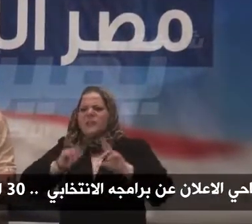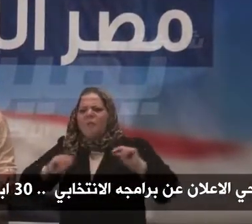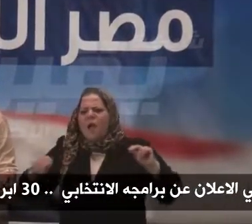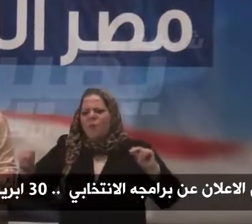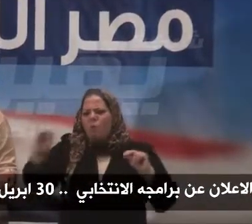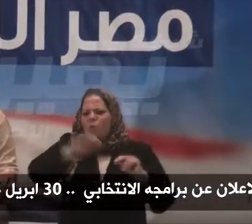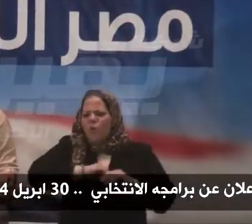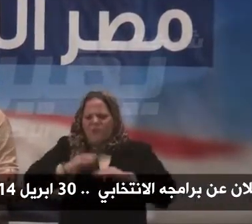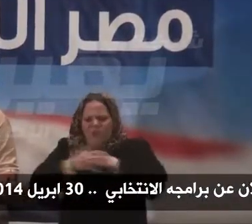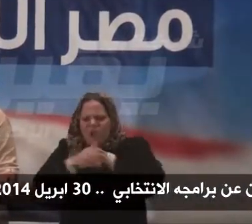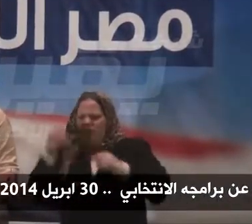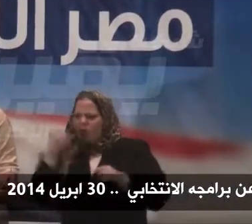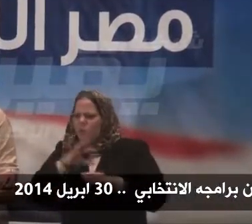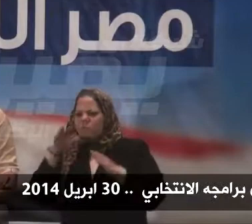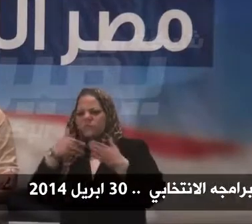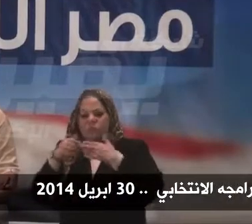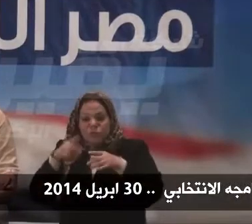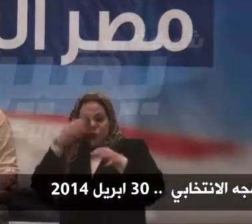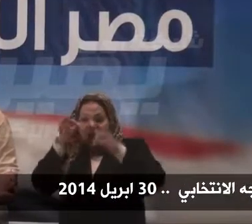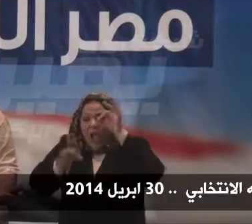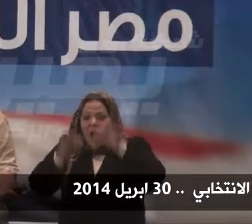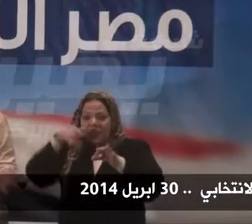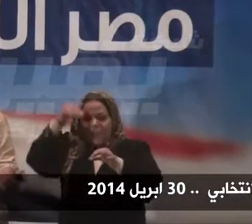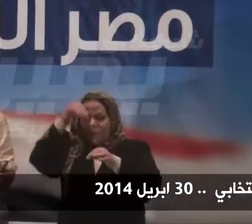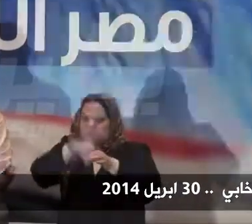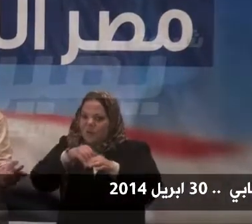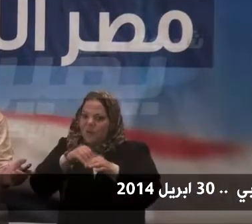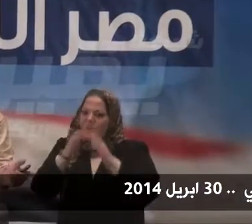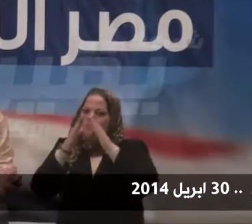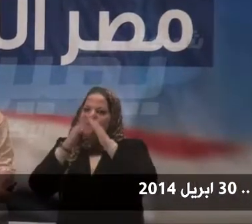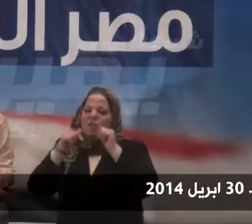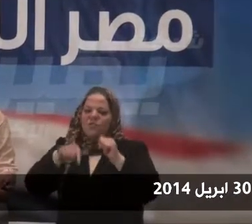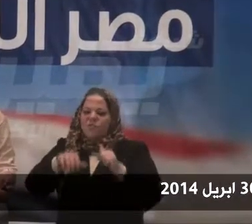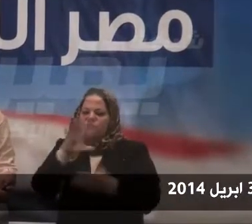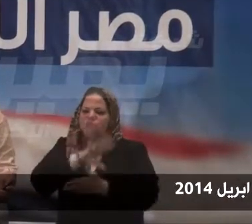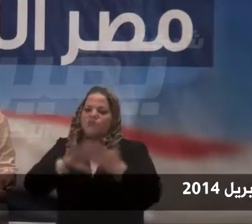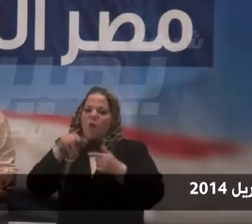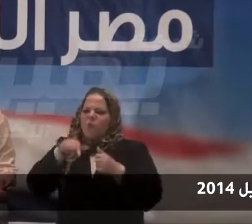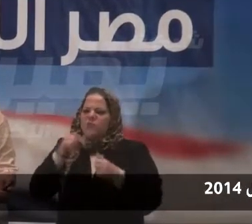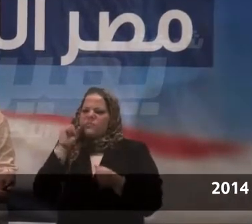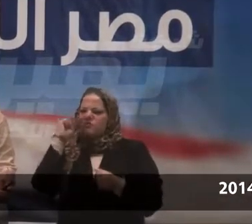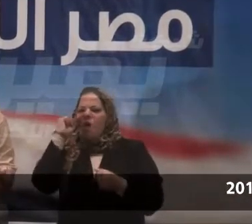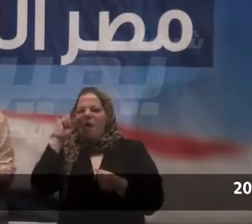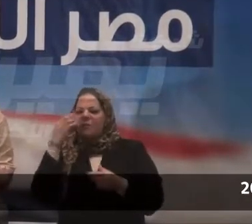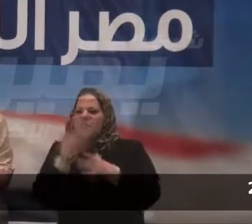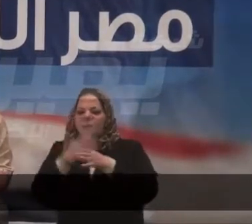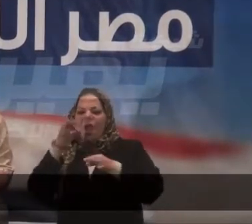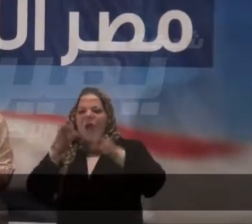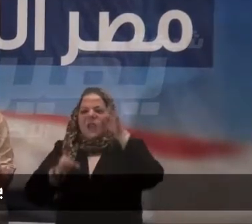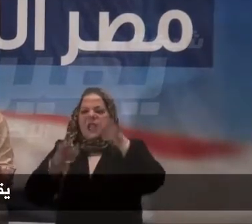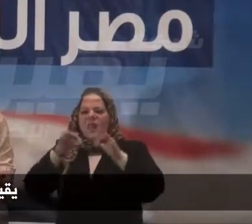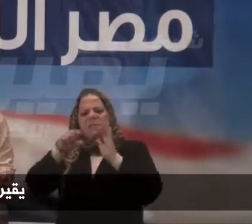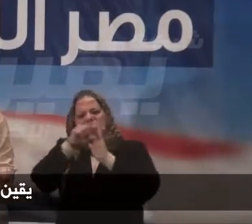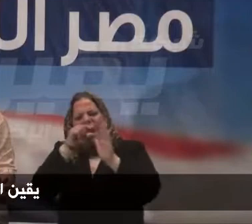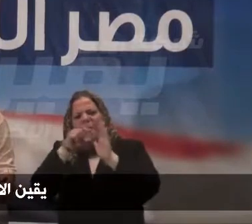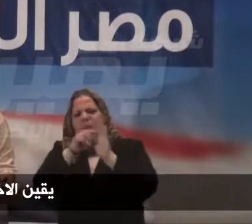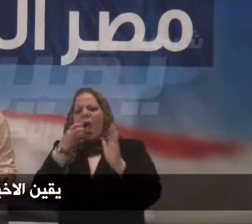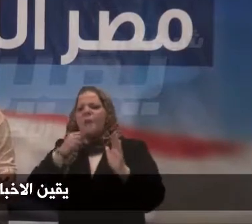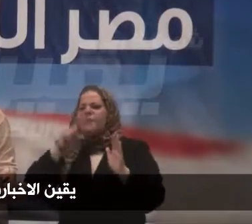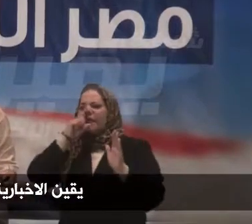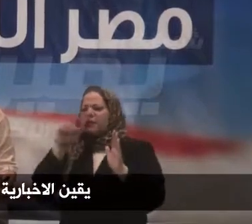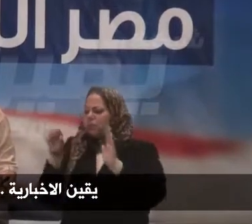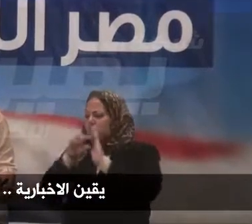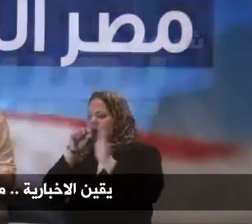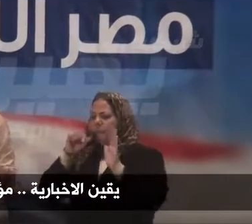على الفقير، سنصل الى العداله. هذه هي مشكله مصر الوحيده، العداله. اما برنامج حمدين